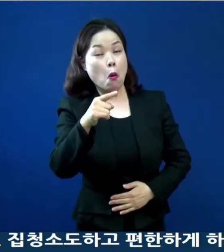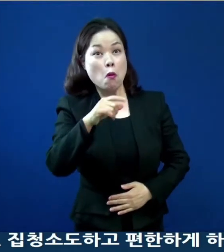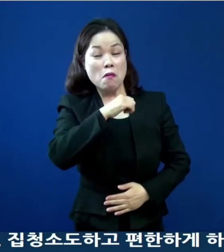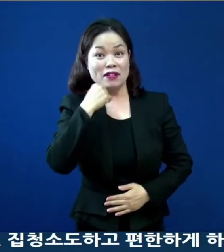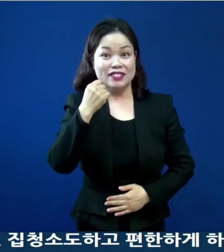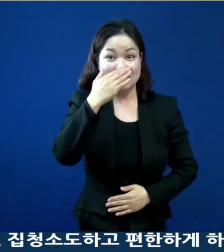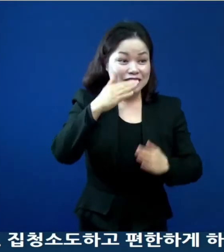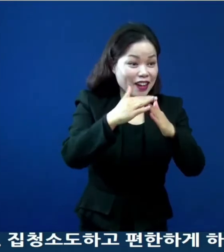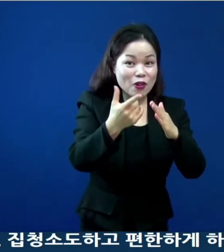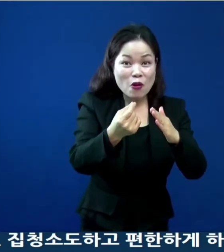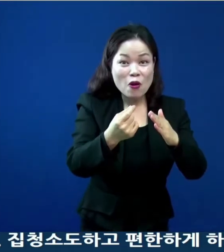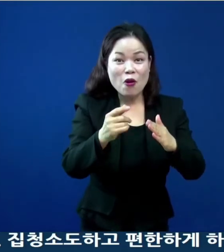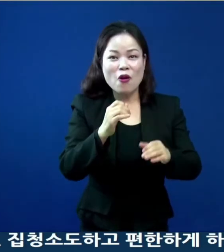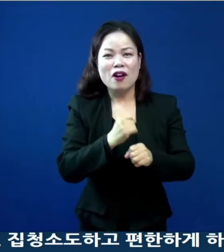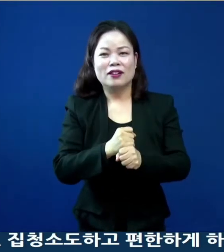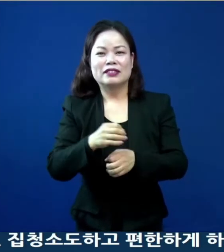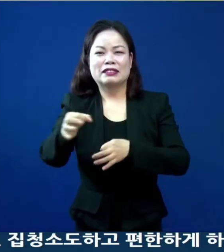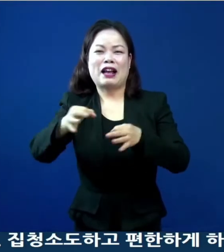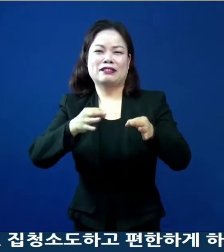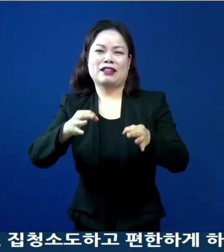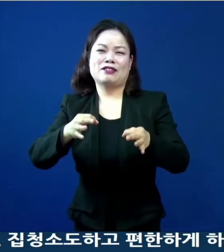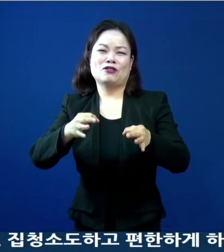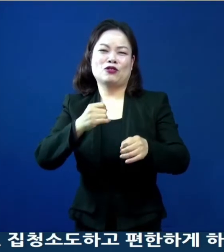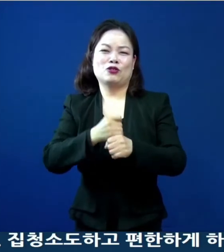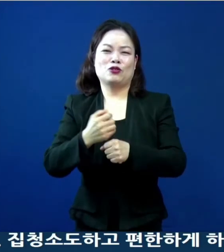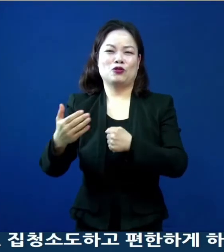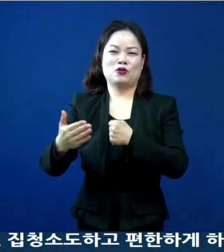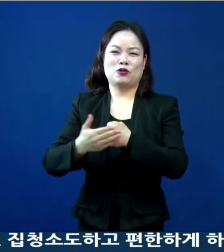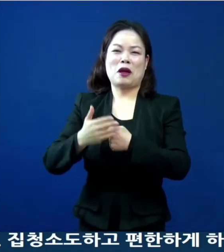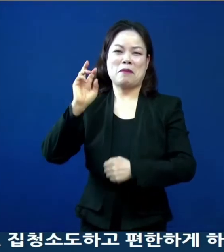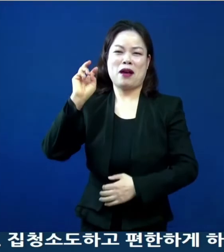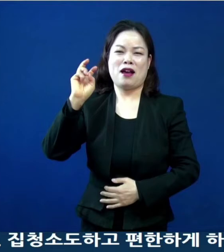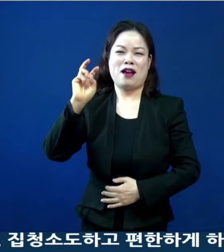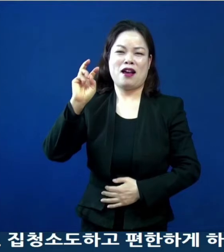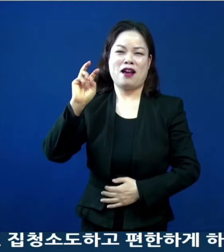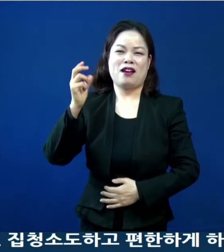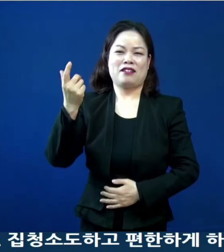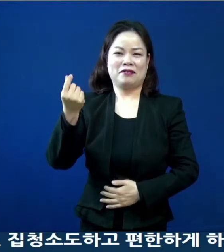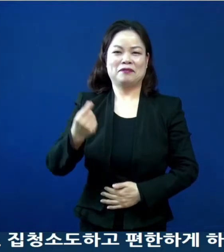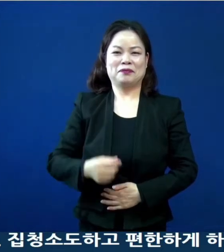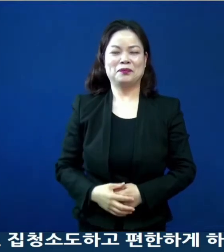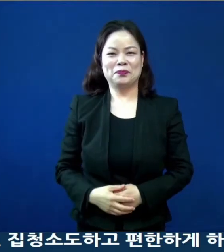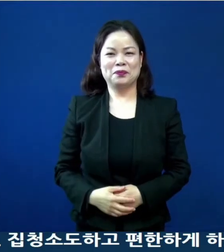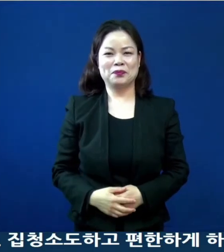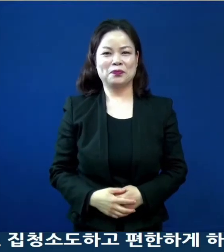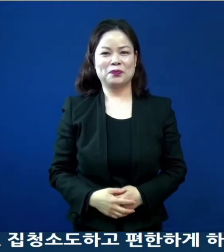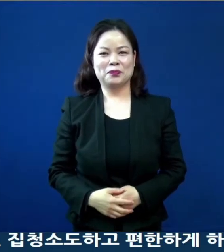맛있는 집 같고 뭐 그런 장사에도 도움이 되는 것 같습니다.